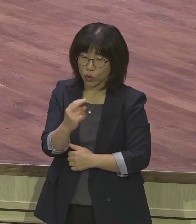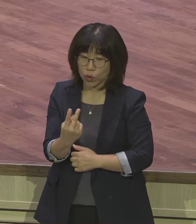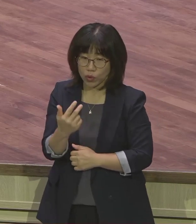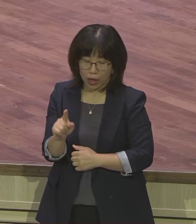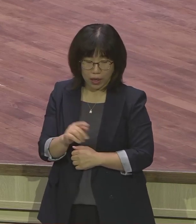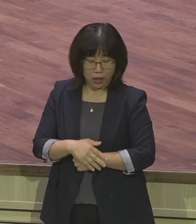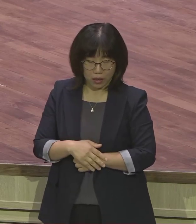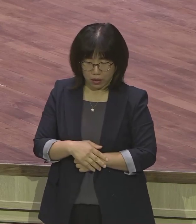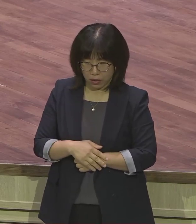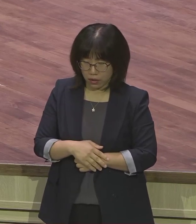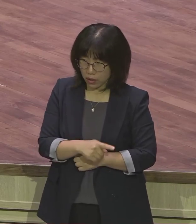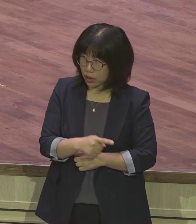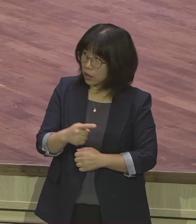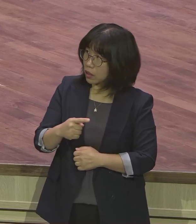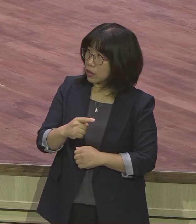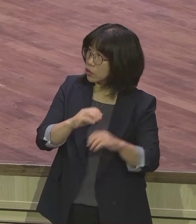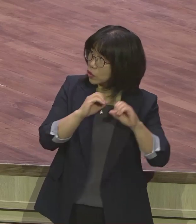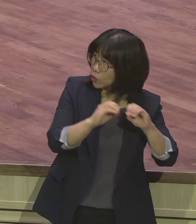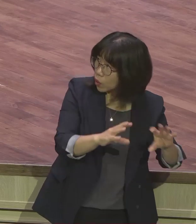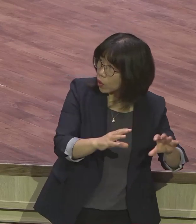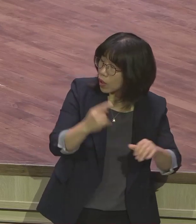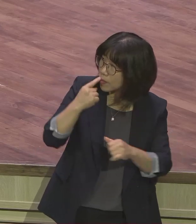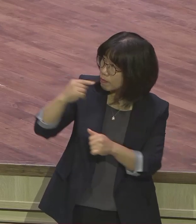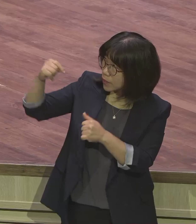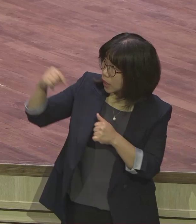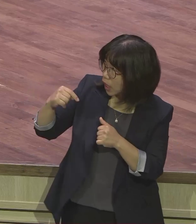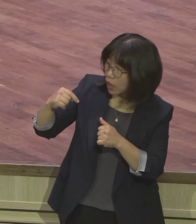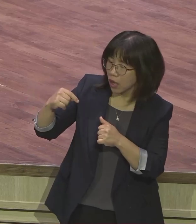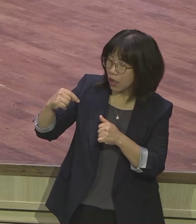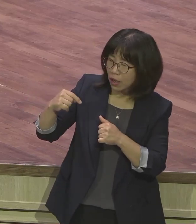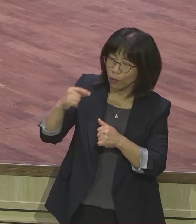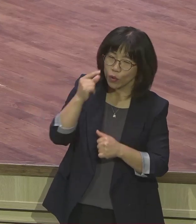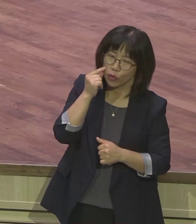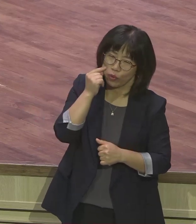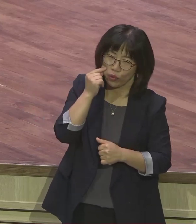메시지를 받은 요나는 도저히 갈 수 없었어요.